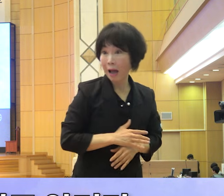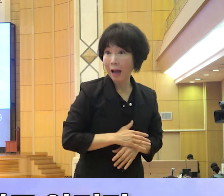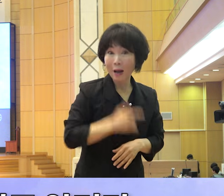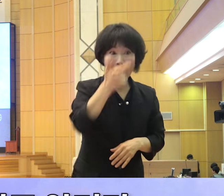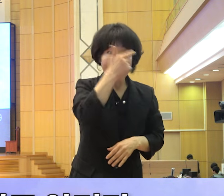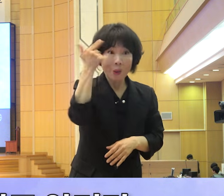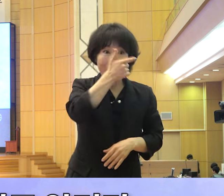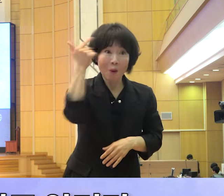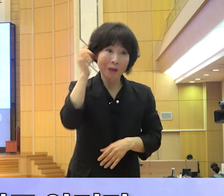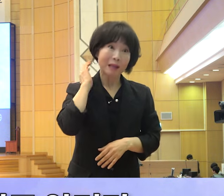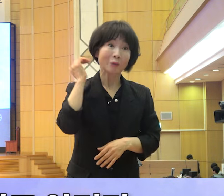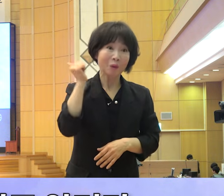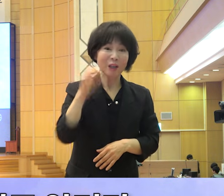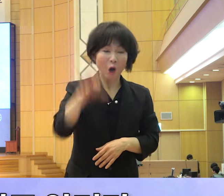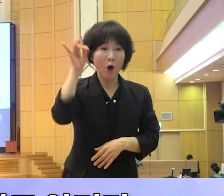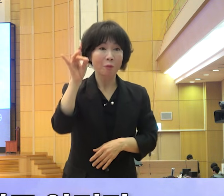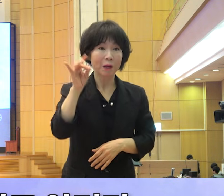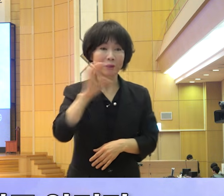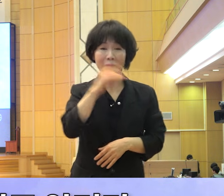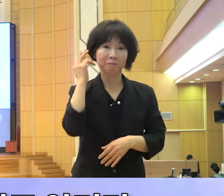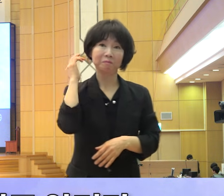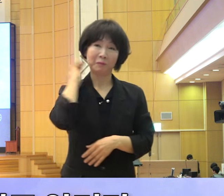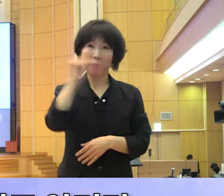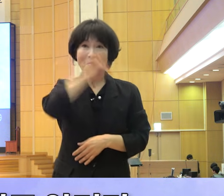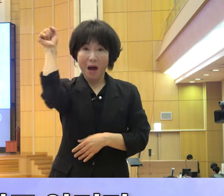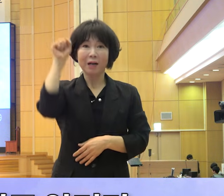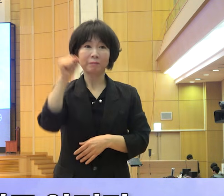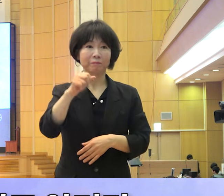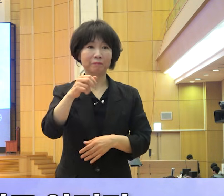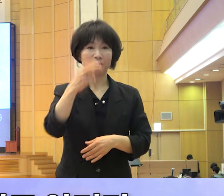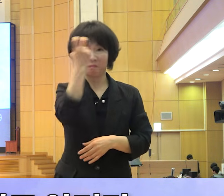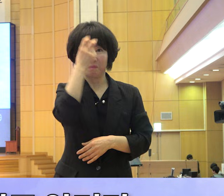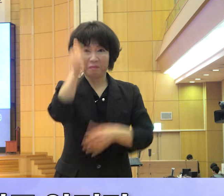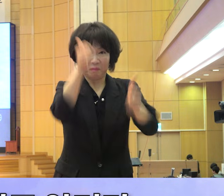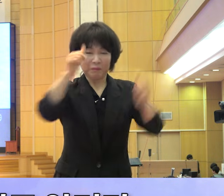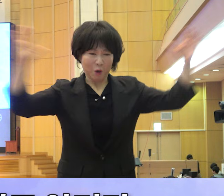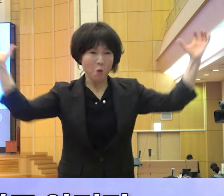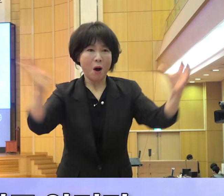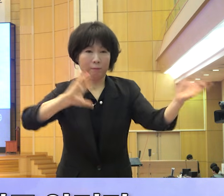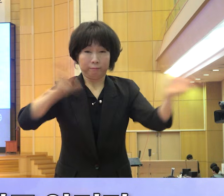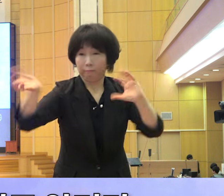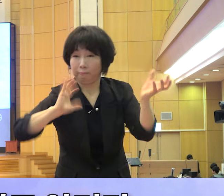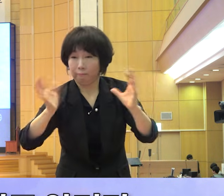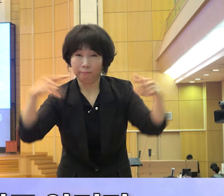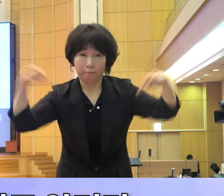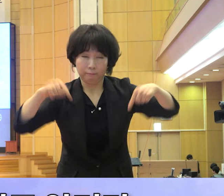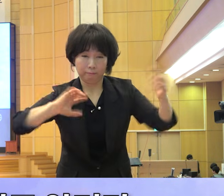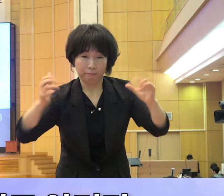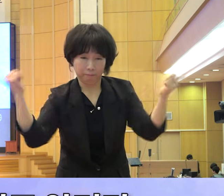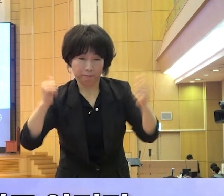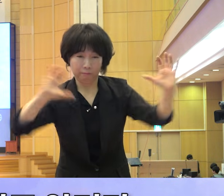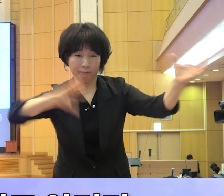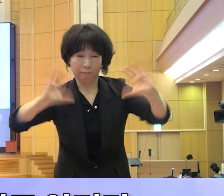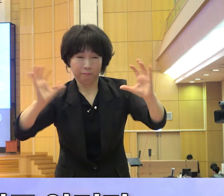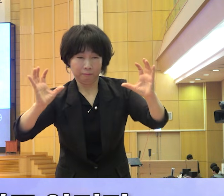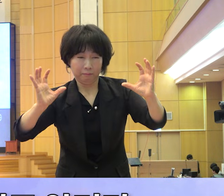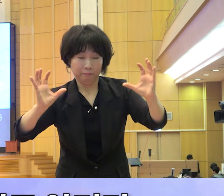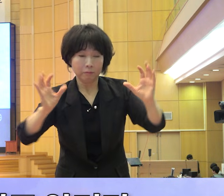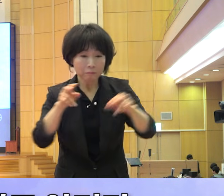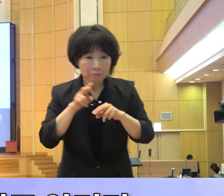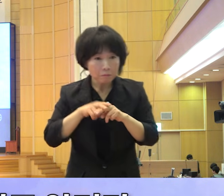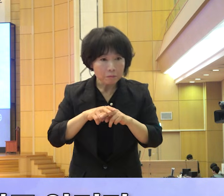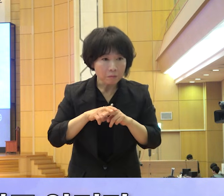돼가지고 검사들 모아놓고 막 토론도 하고, 왜 토론에 뭐 자기가 자신이 있으니까 이제 그렇게 했다라고